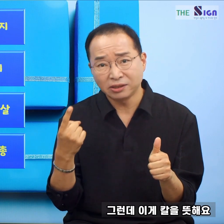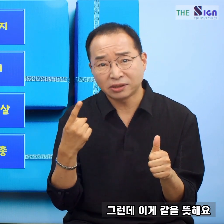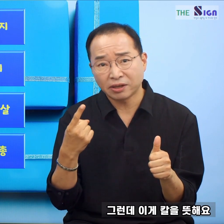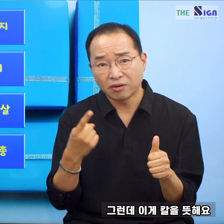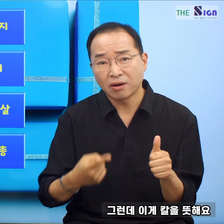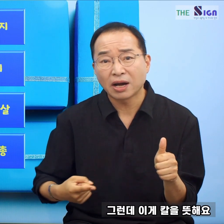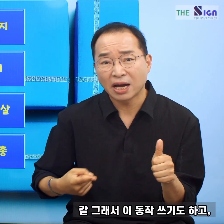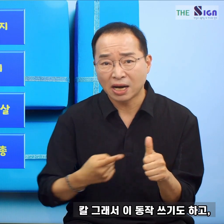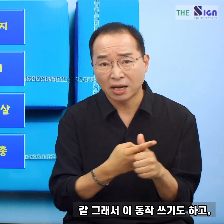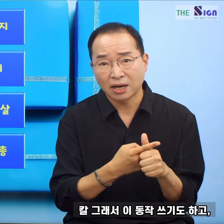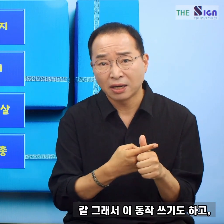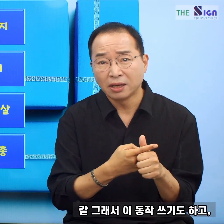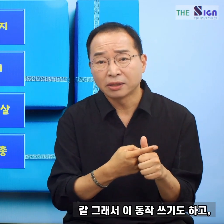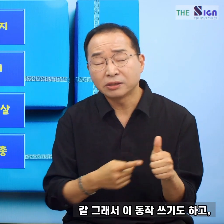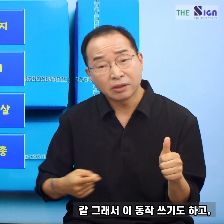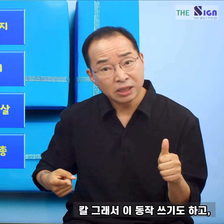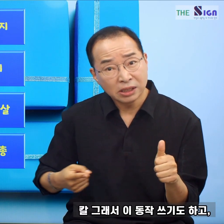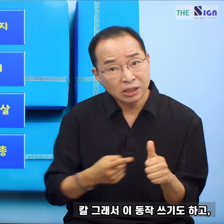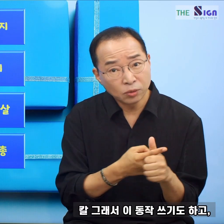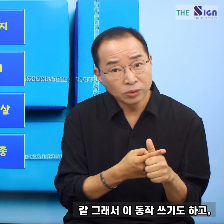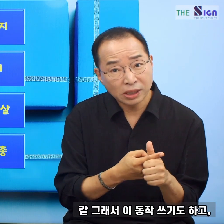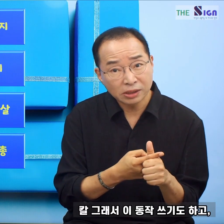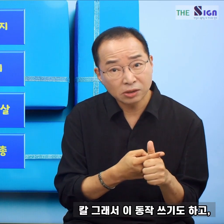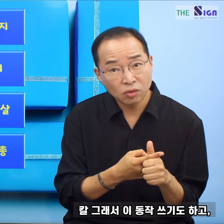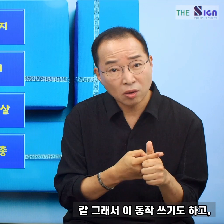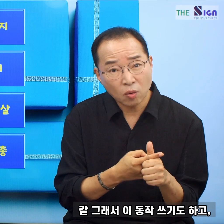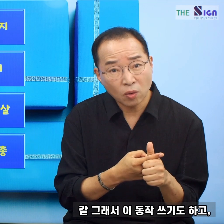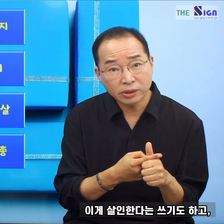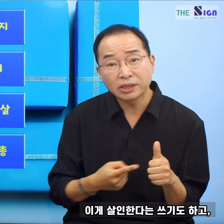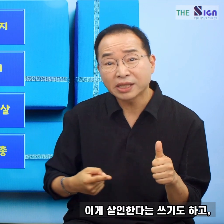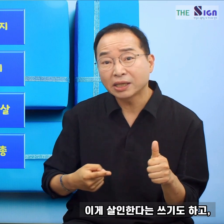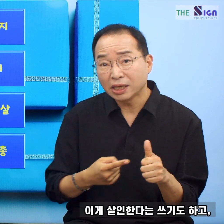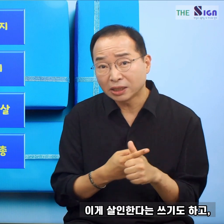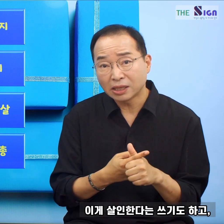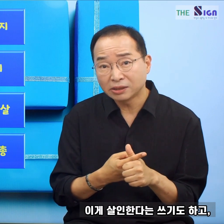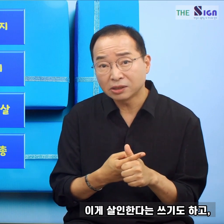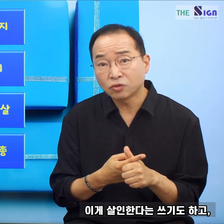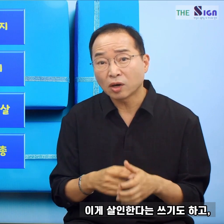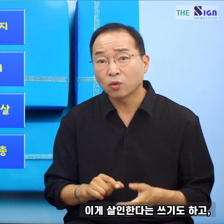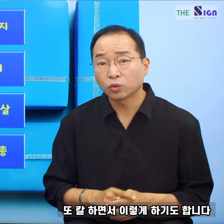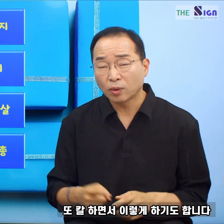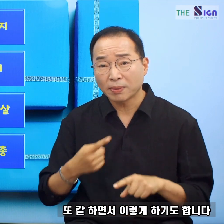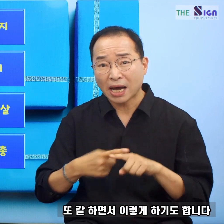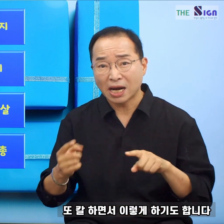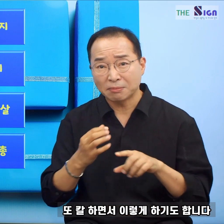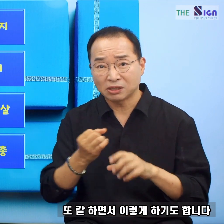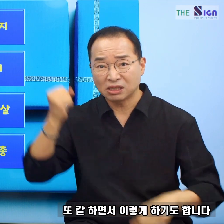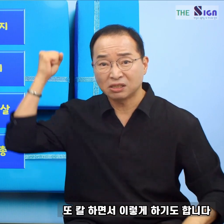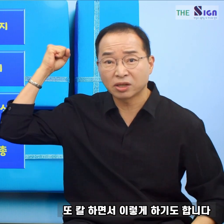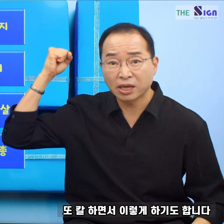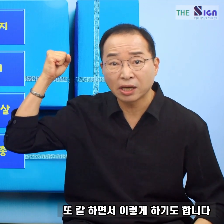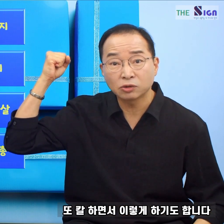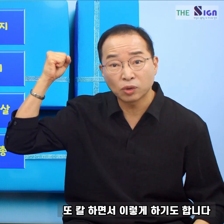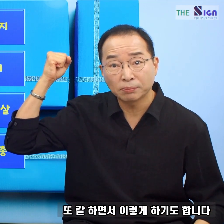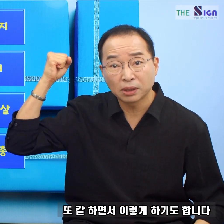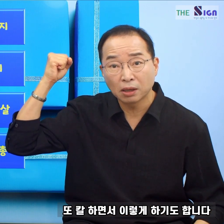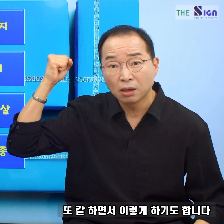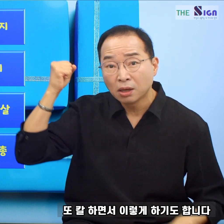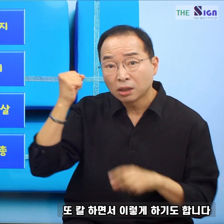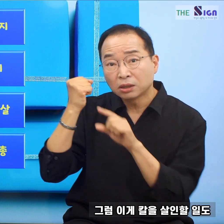뜻해요. 칼. 그래서 이 동작 쓰기도 하고 이게 살인한다는 쓰기도 하고 또 칼 하면서 이렇게 하기도 합니다. 그럼